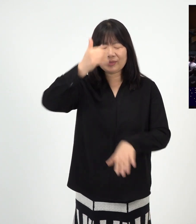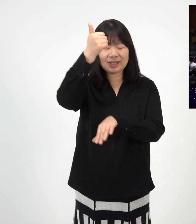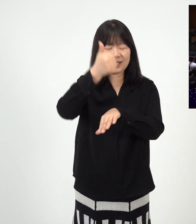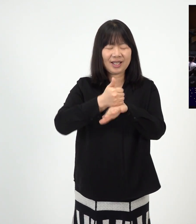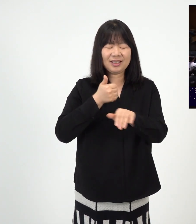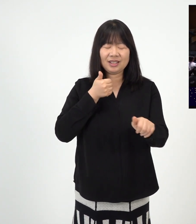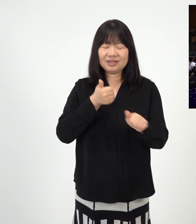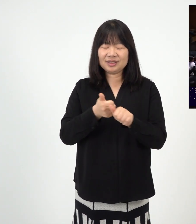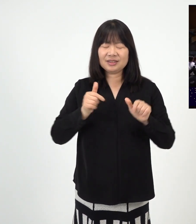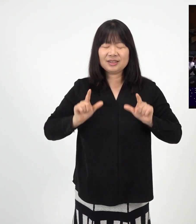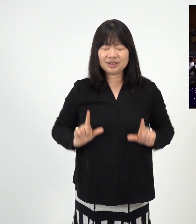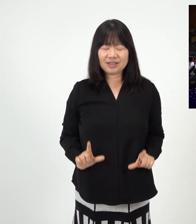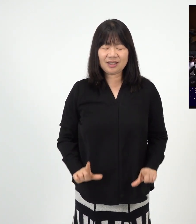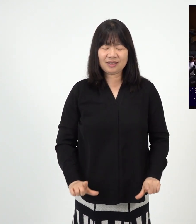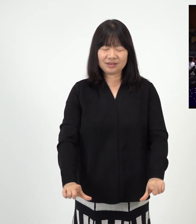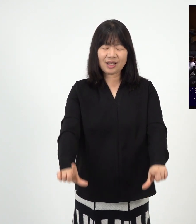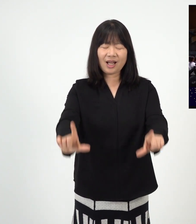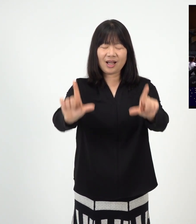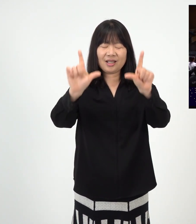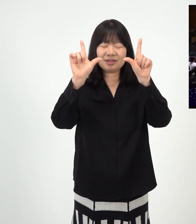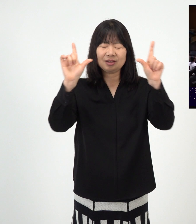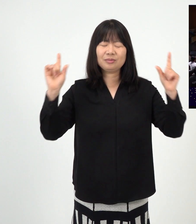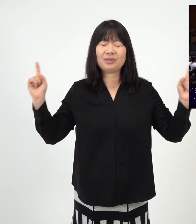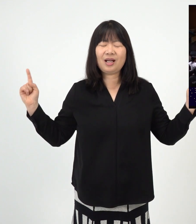승리의 날을 맞으리.